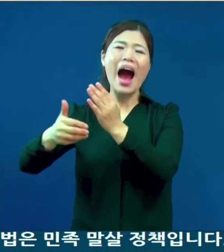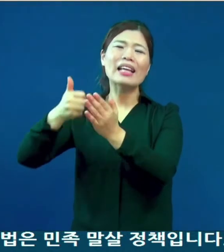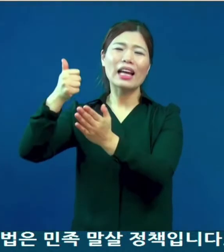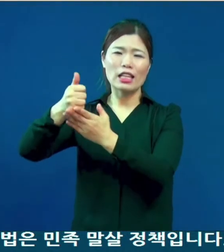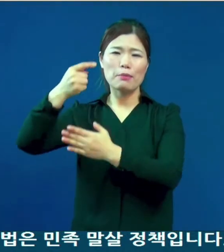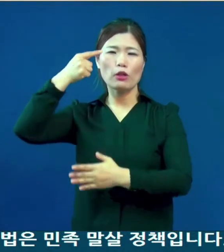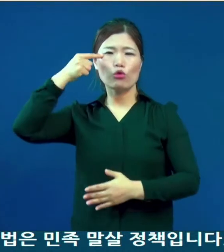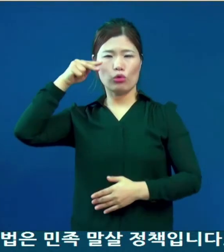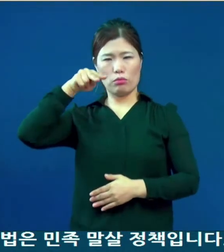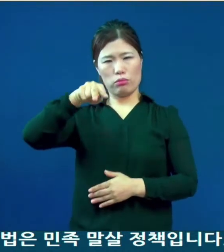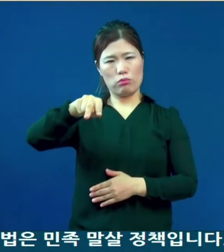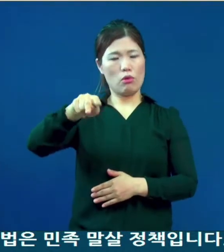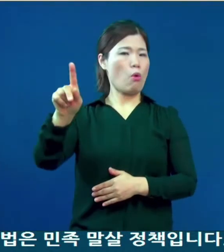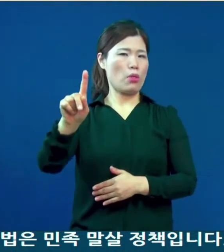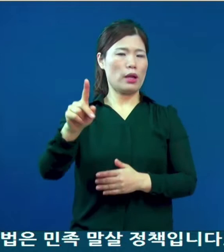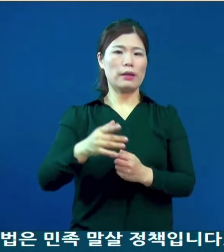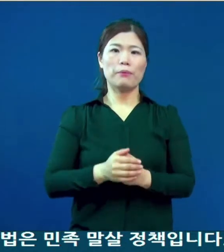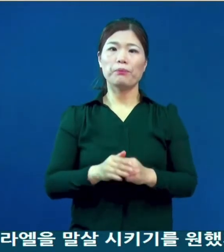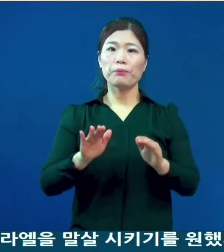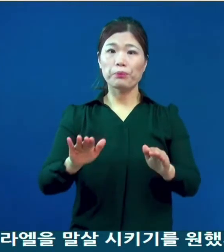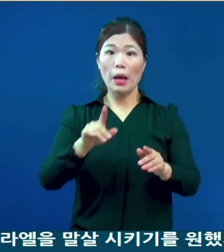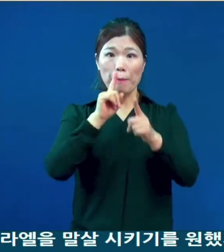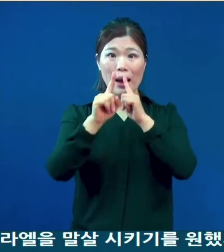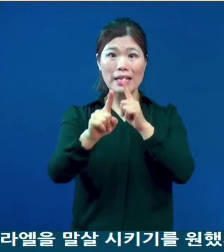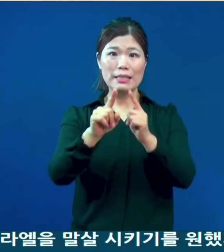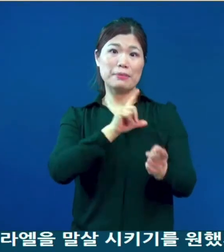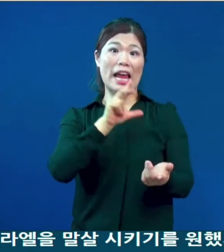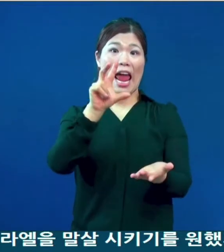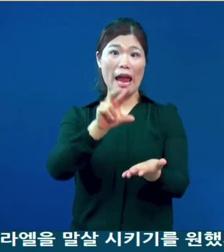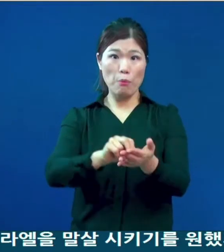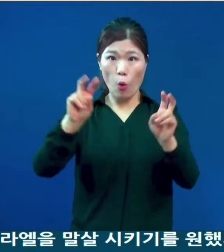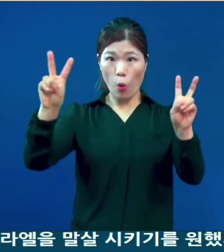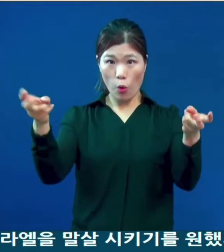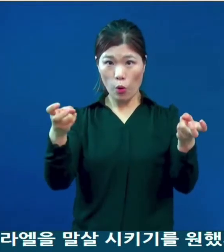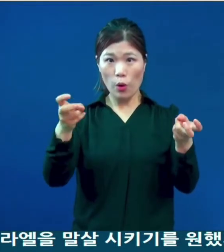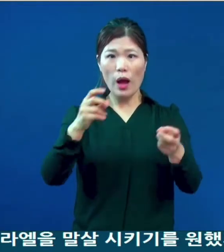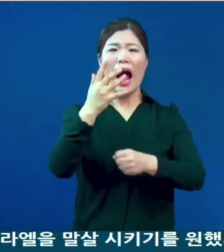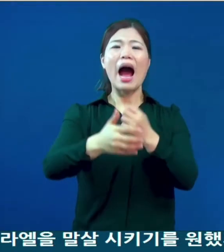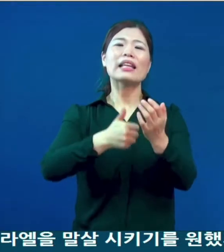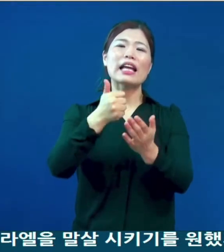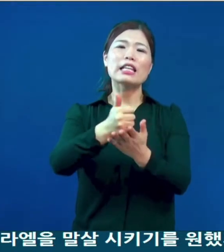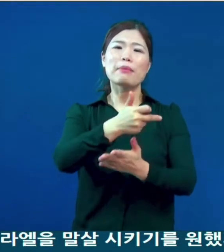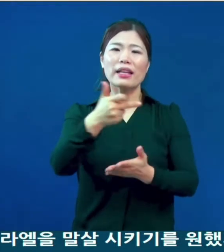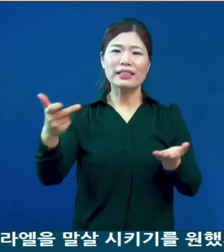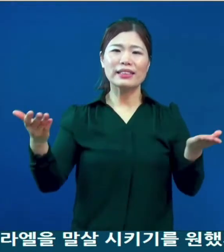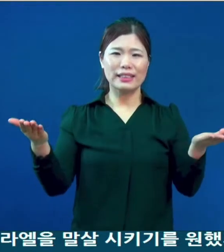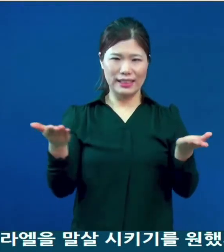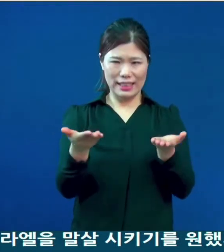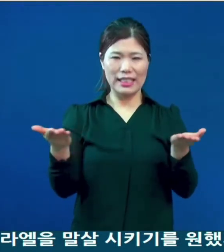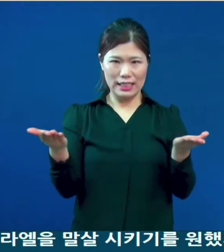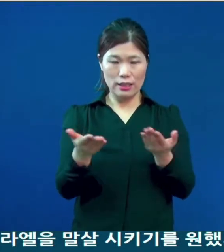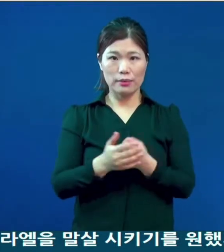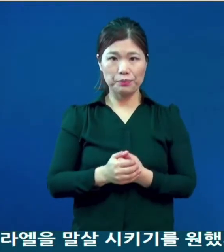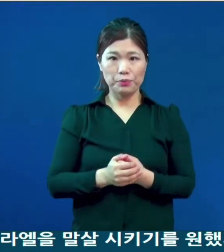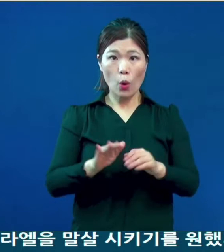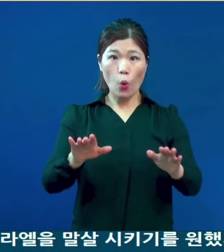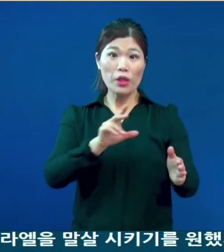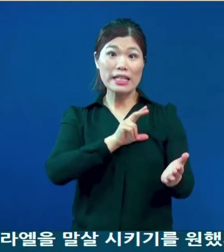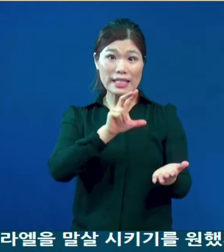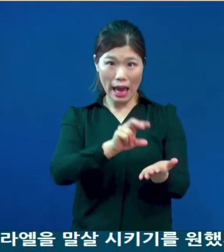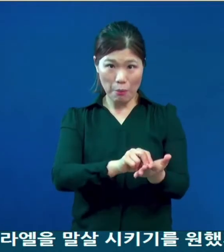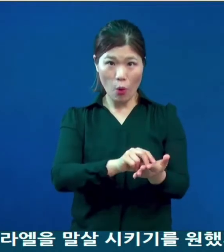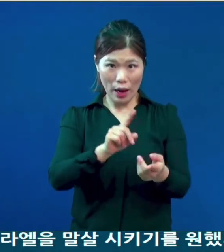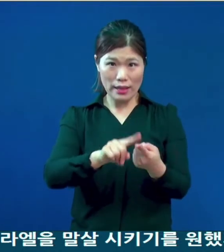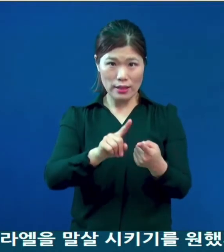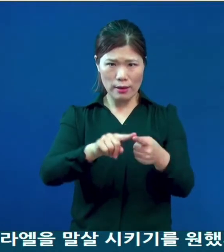바라보면 어떻게 될까요? 오늘 말씀의 제목은 하나님의 큰 일입니다. 하나님의 큰 일. 우리가 이 제목을 염두에 두고